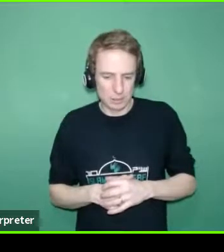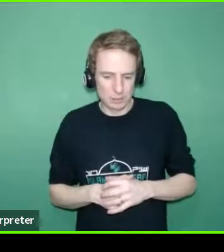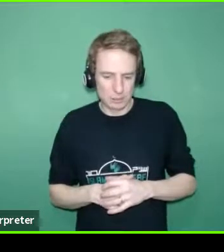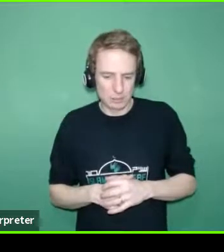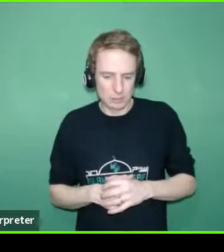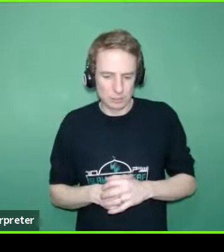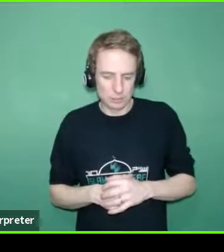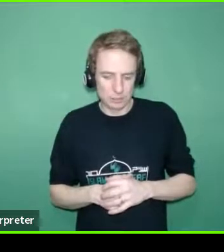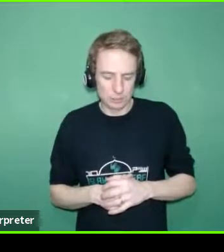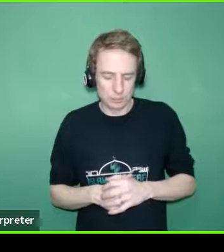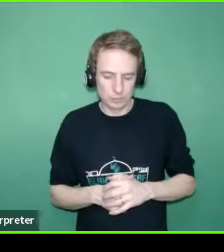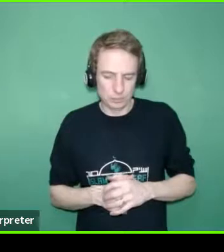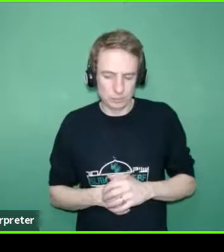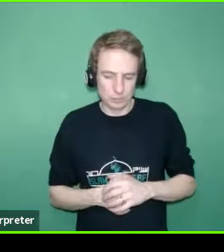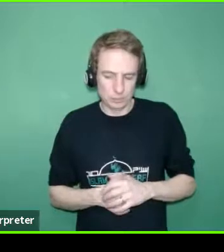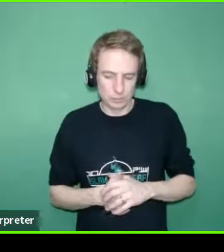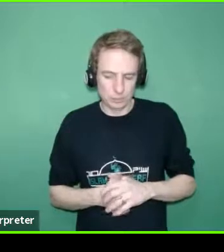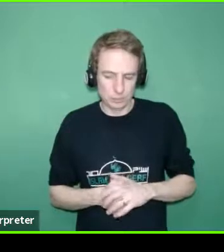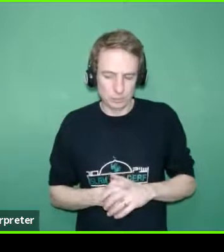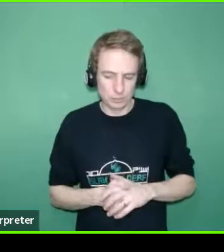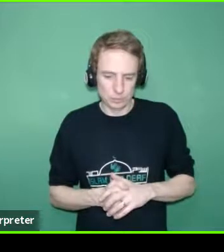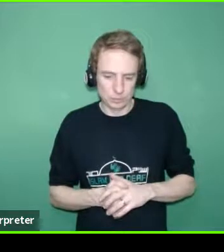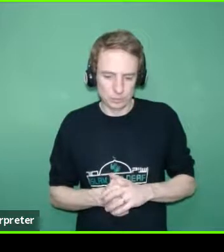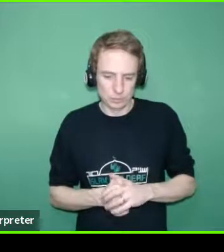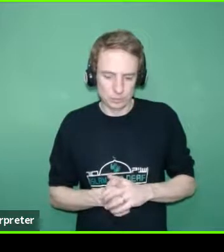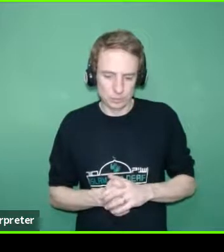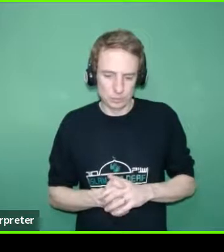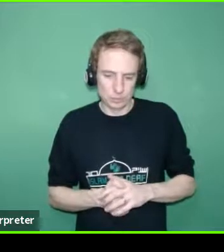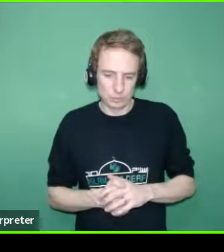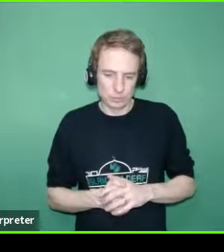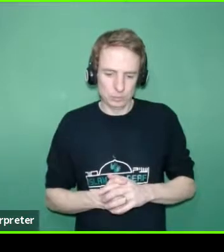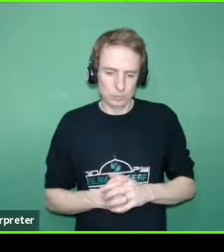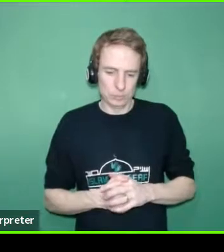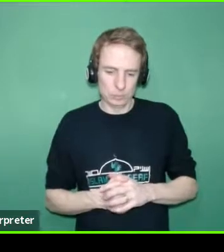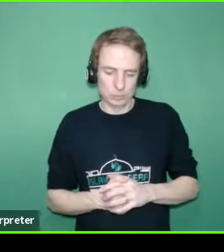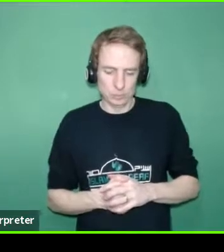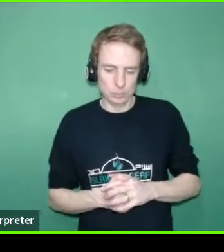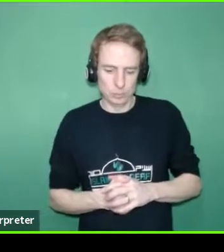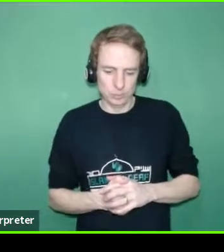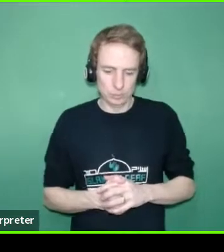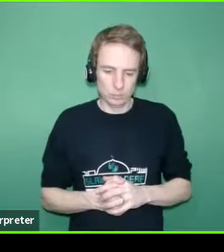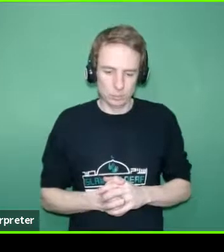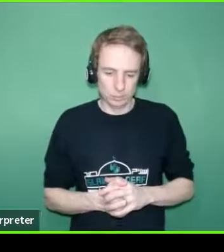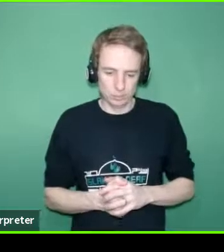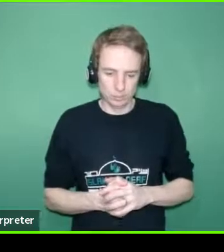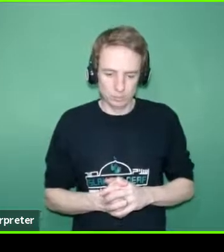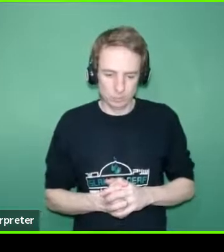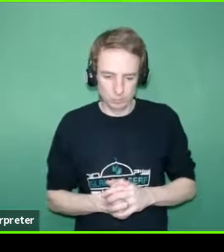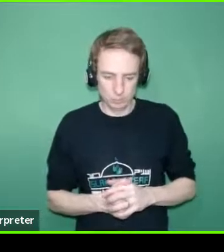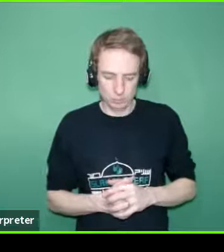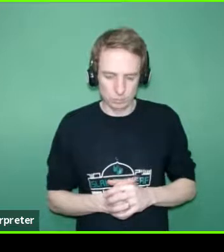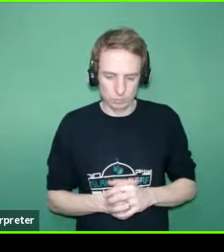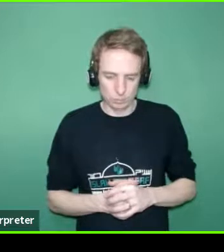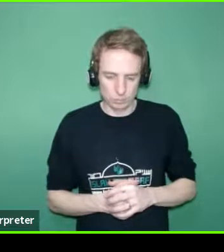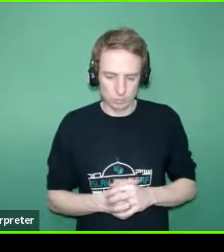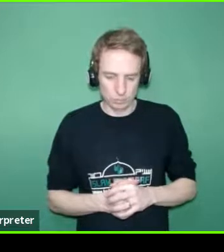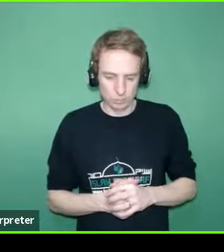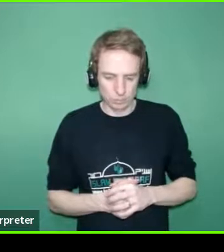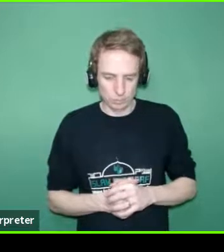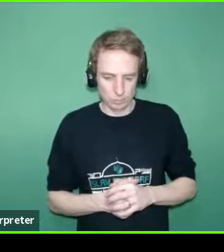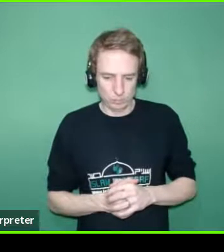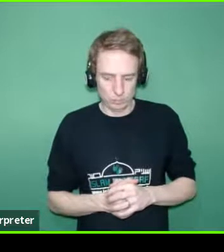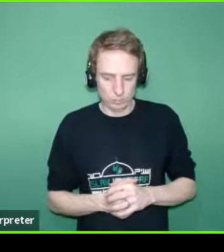الصحابة. إنما هو من التابعين أو أتباع التابعين، من